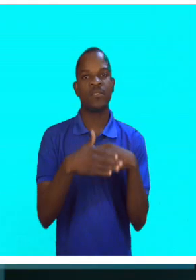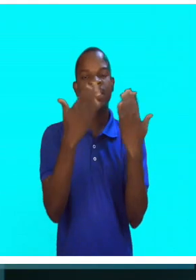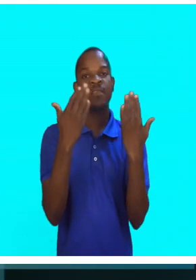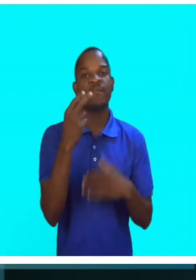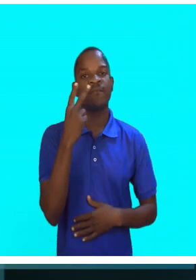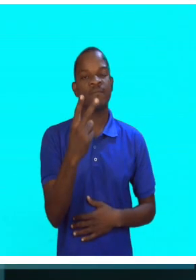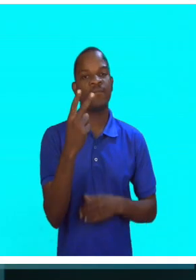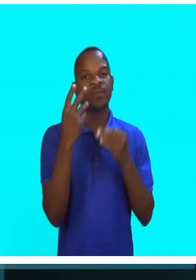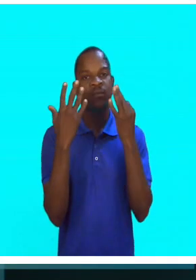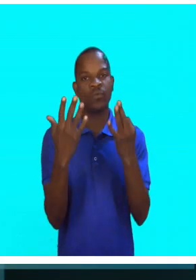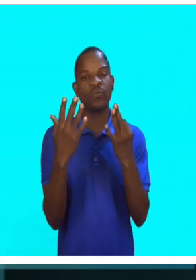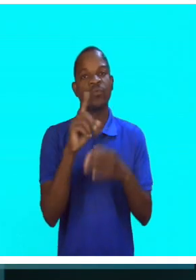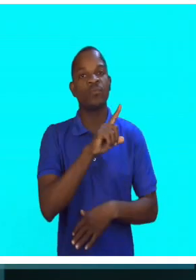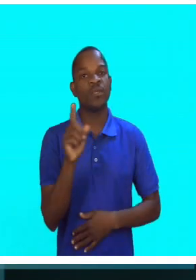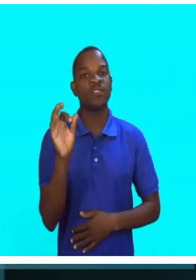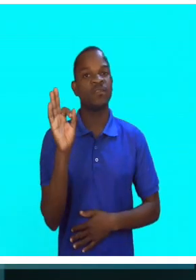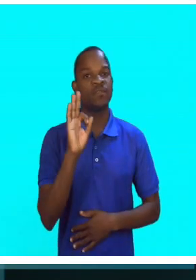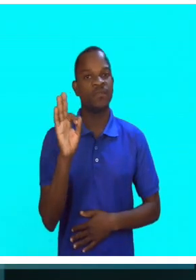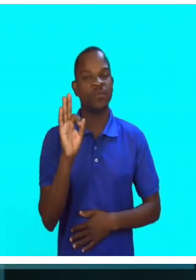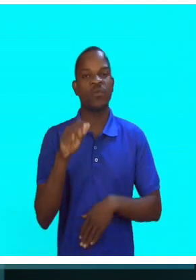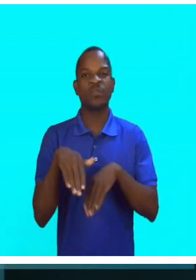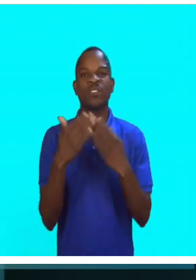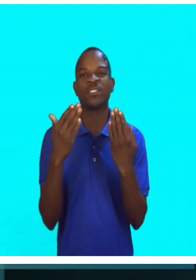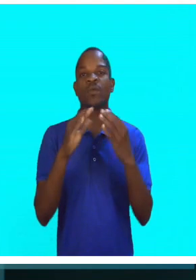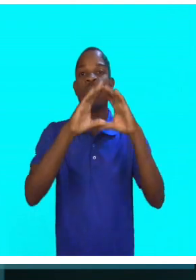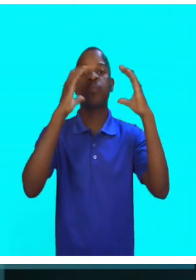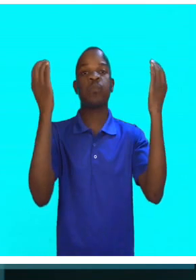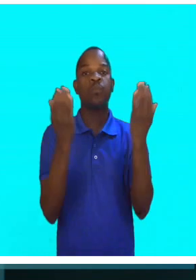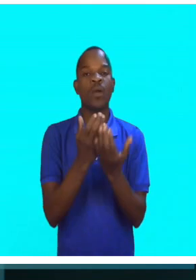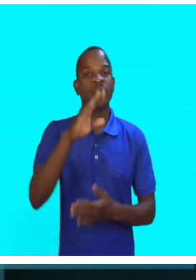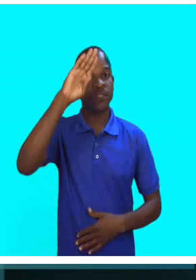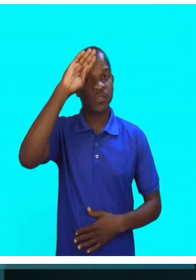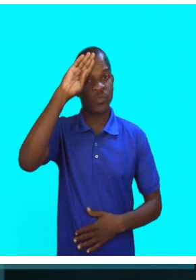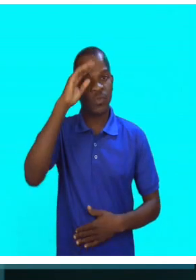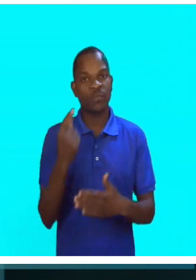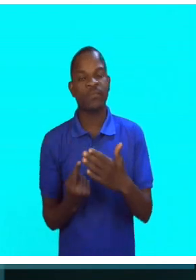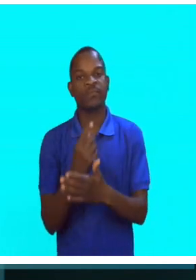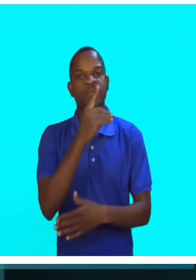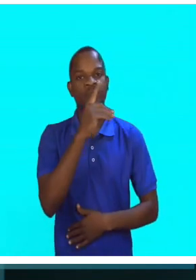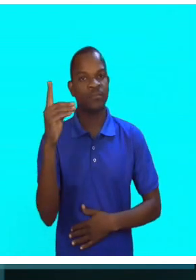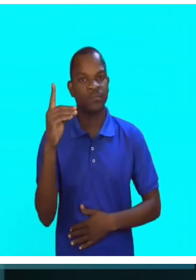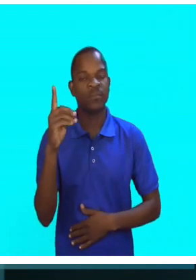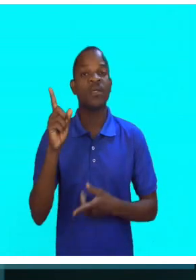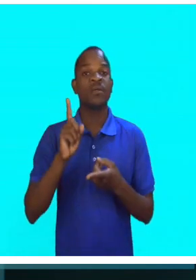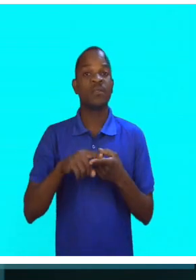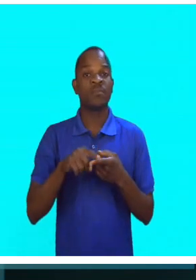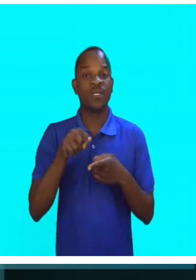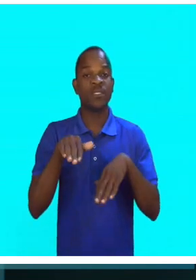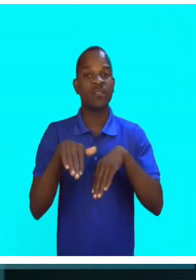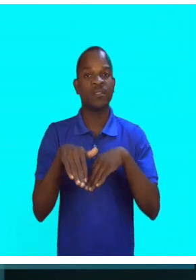Celebra-se a 28 de fevereiro o Dia Mundial das Doenças Raras. Para